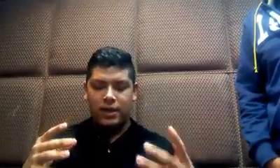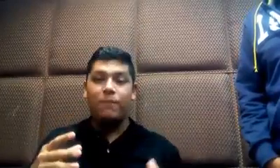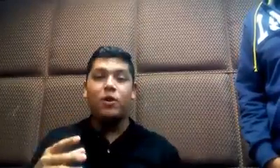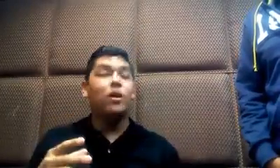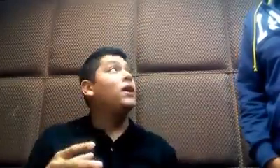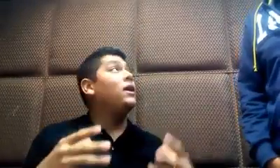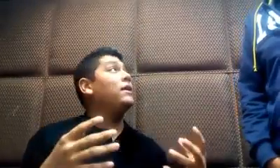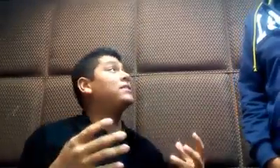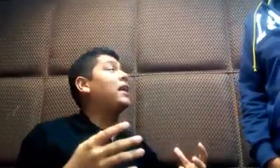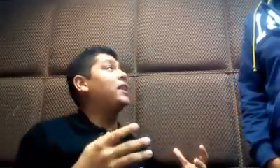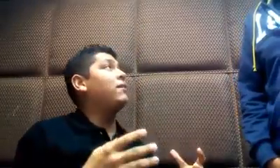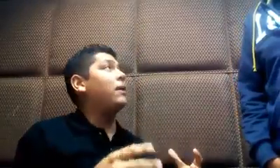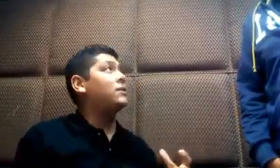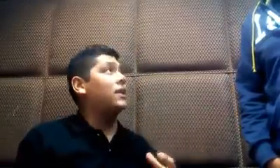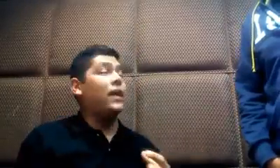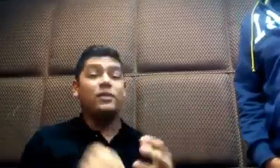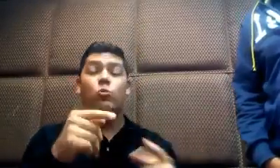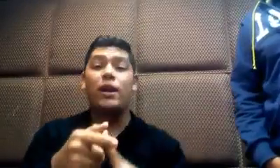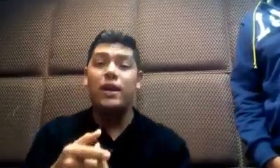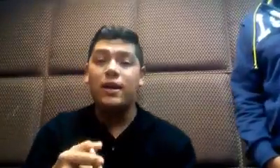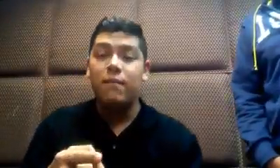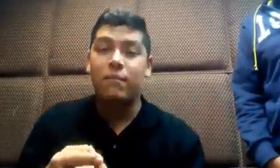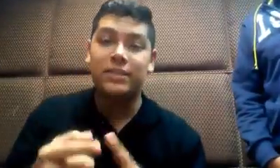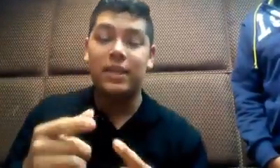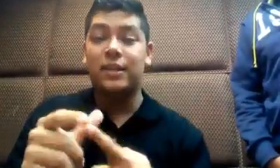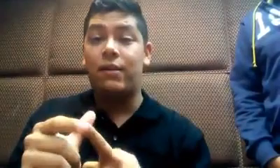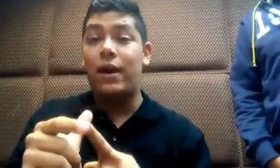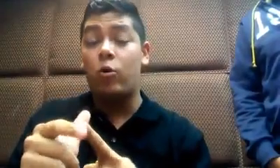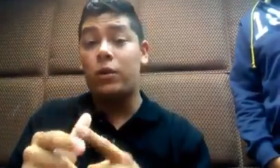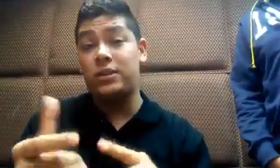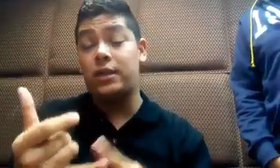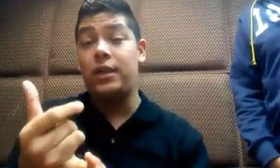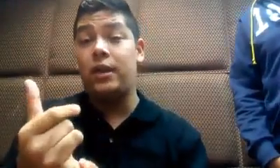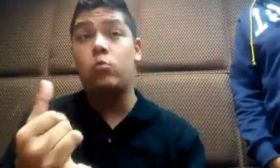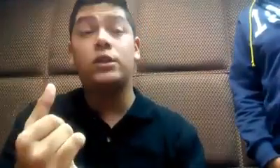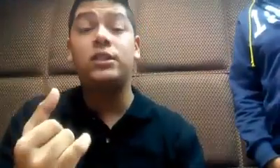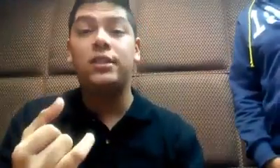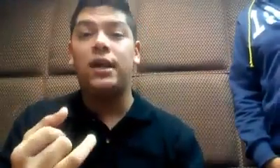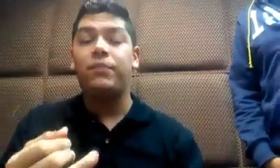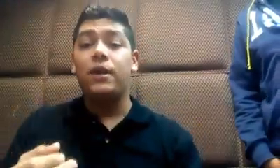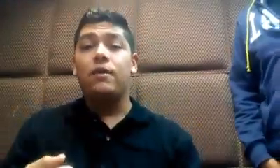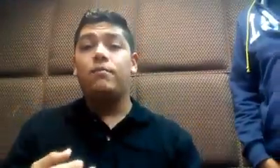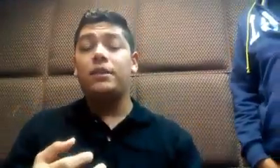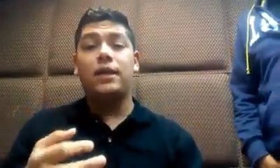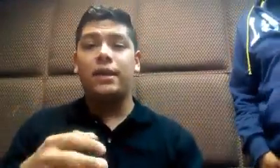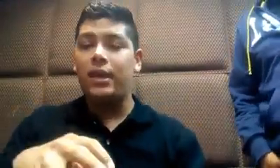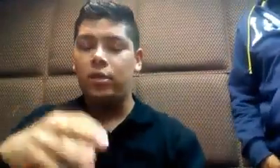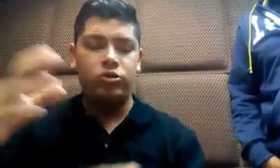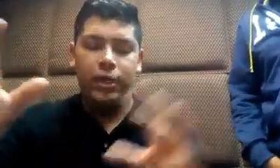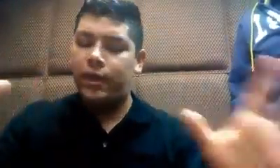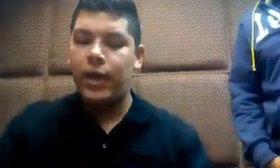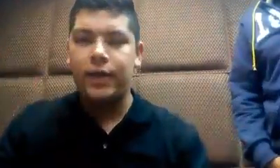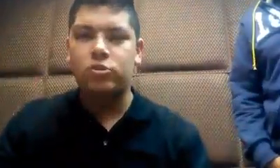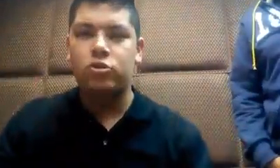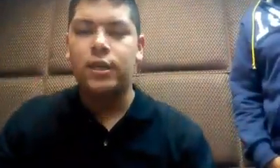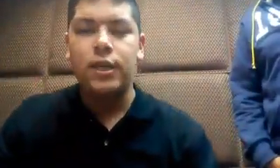camión. Y vas tarde a la escuela, vas tarde al trabajo, vas tarde a una cita, vas tarde, no sé, a X cosa. Es